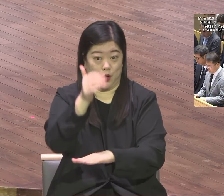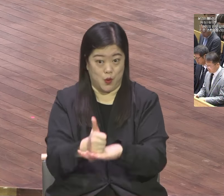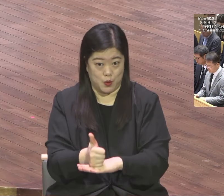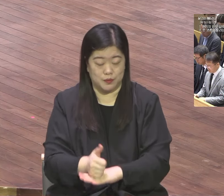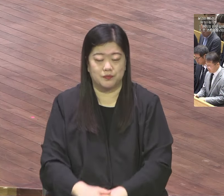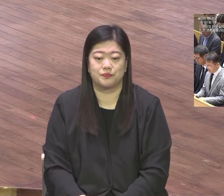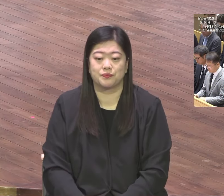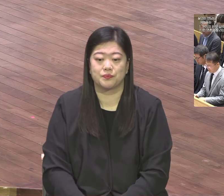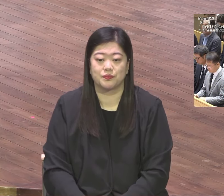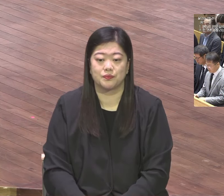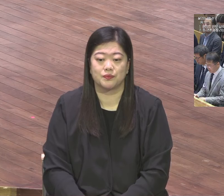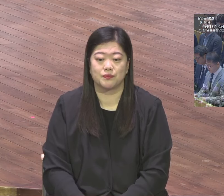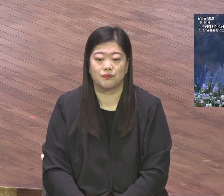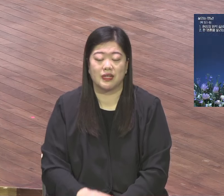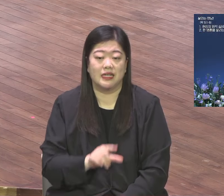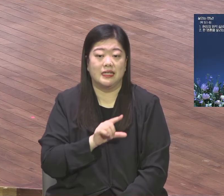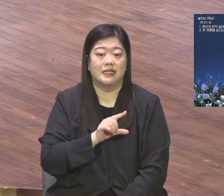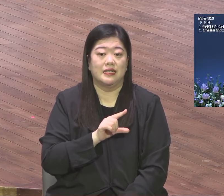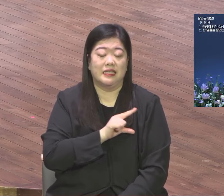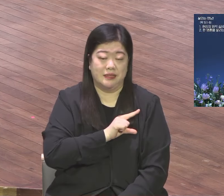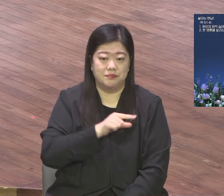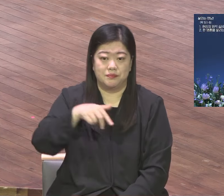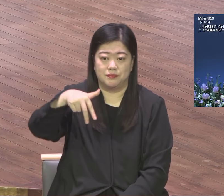유명한 복음주 신학 존 스타트 목사님